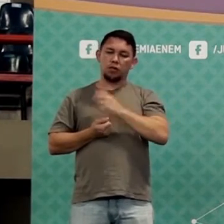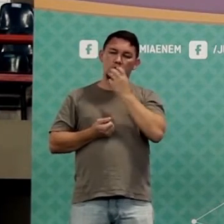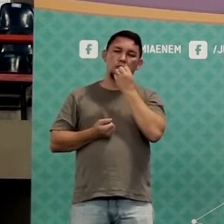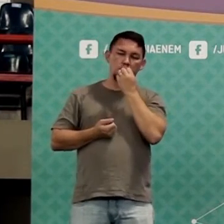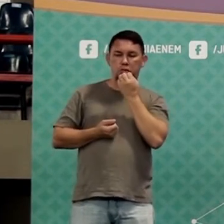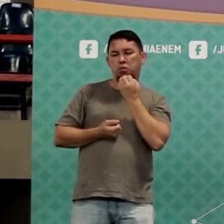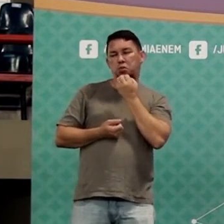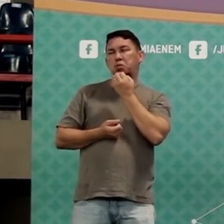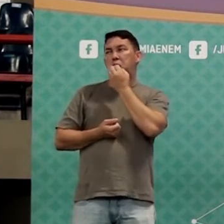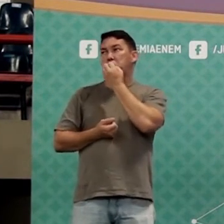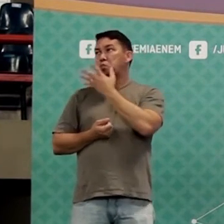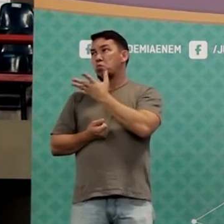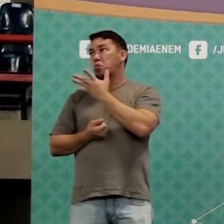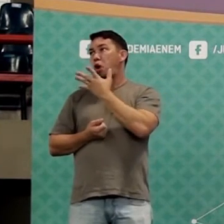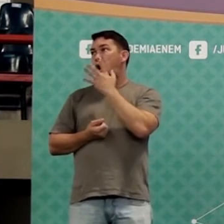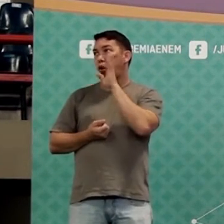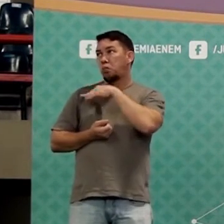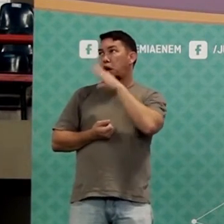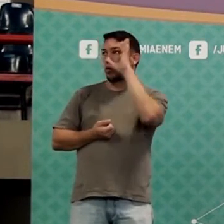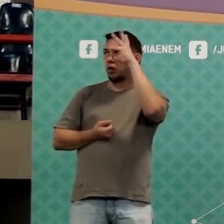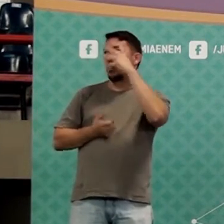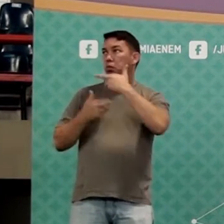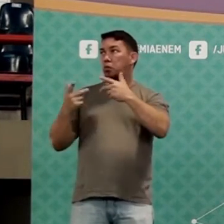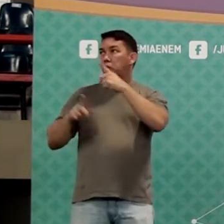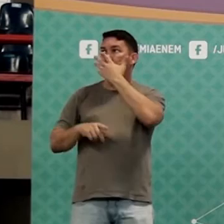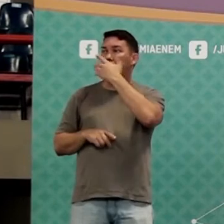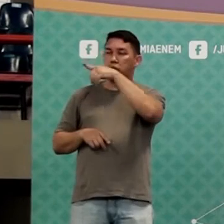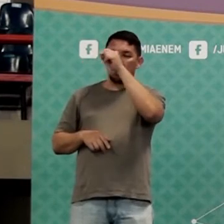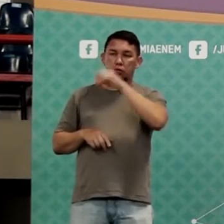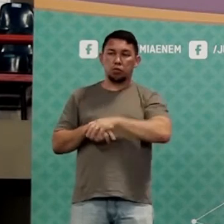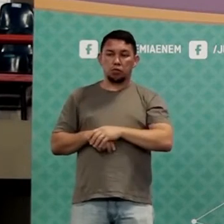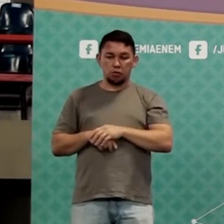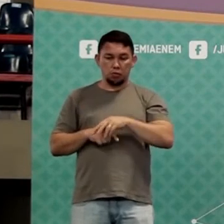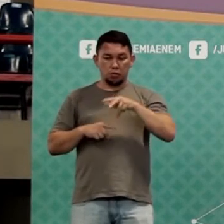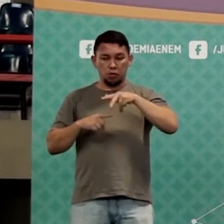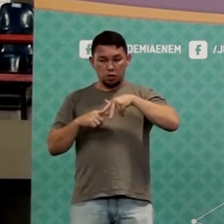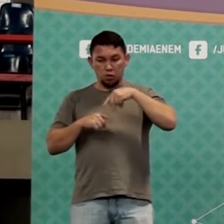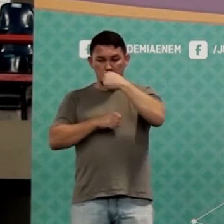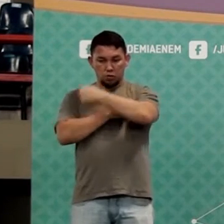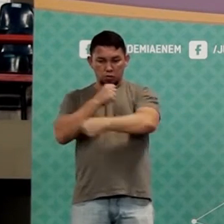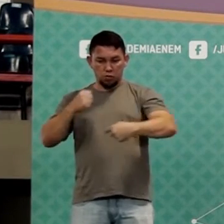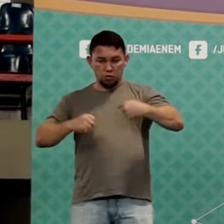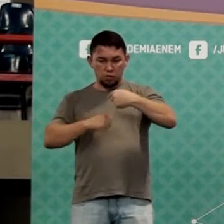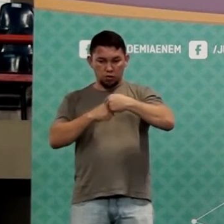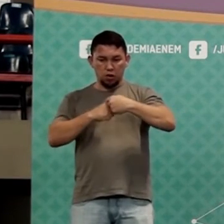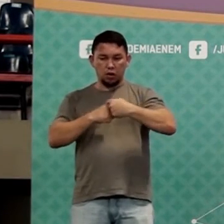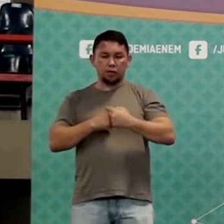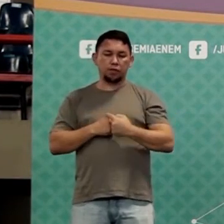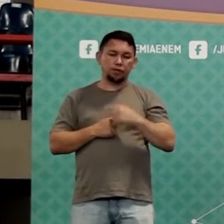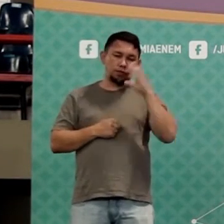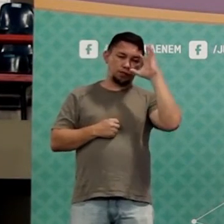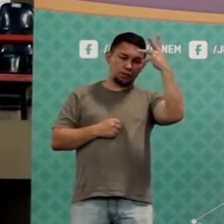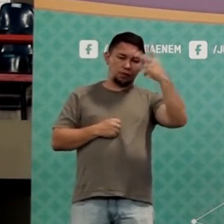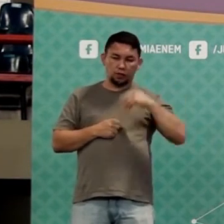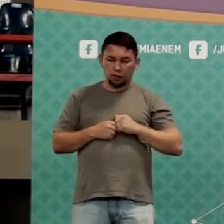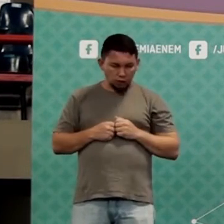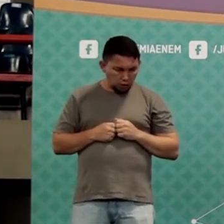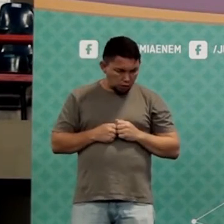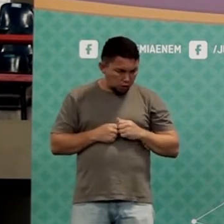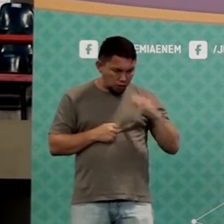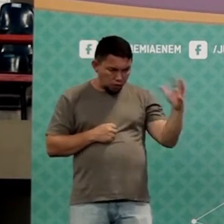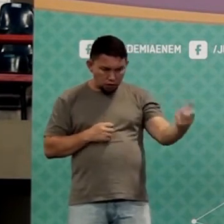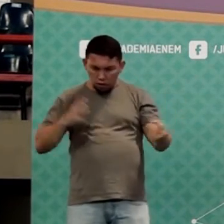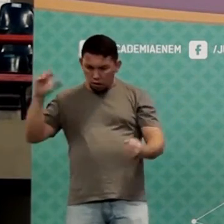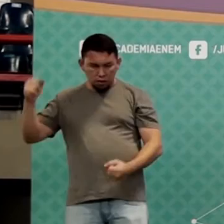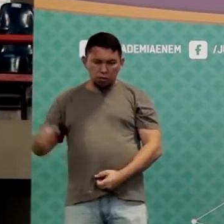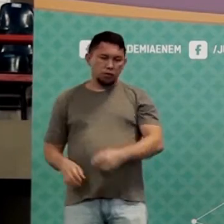necessário, foi necessário ter que tomar essa atitude. O Capitão América, que não concorda com Maquiavel, diz o quê? Se não vai salvar nenhum nem